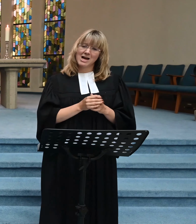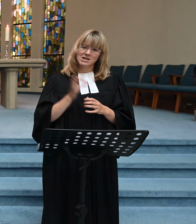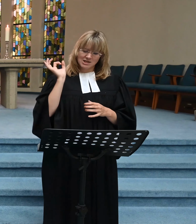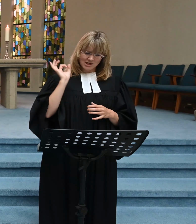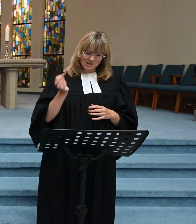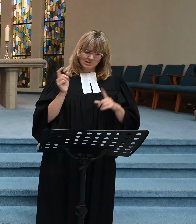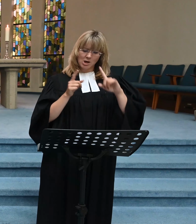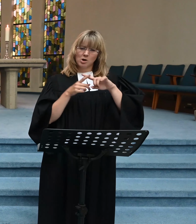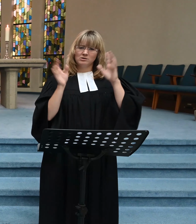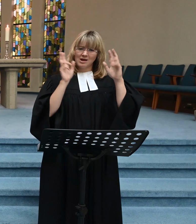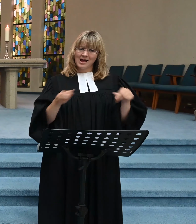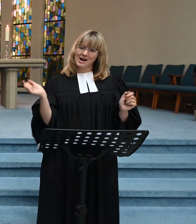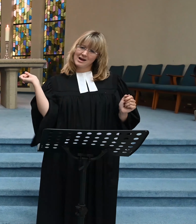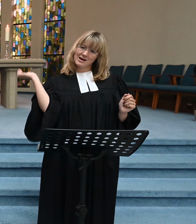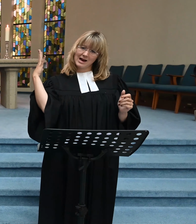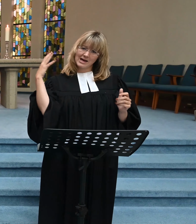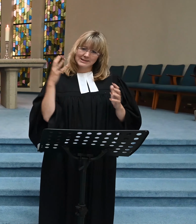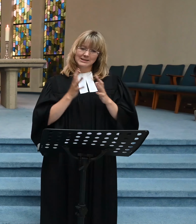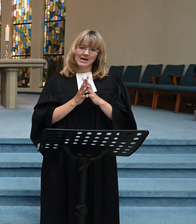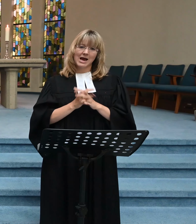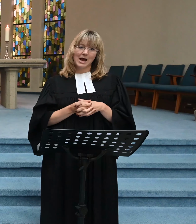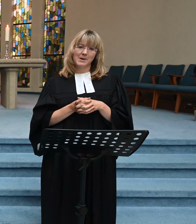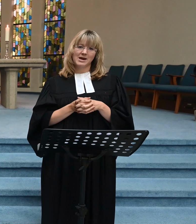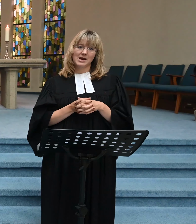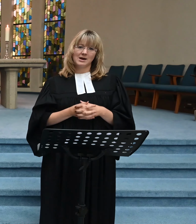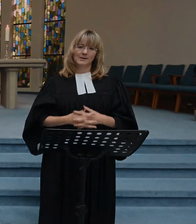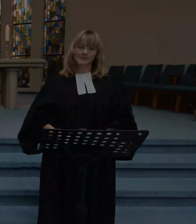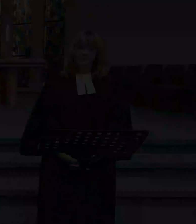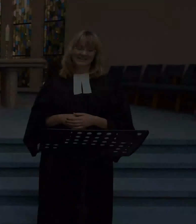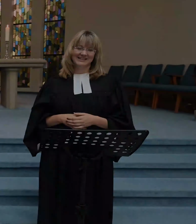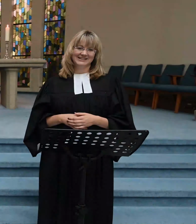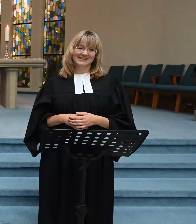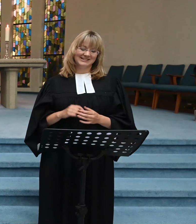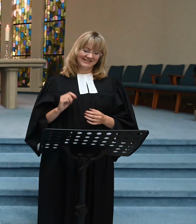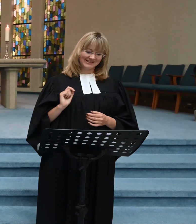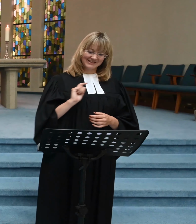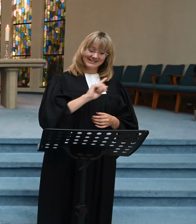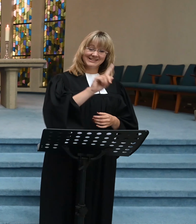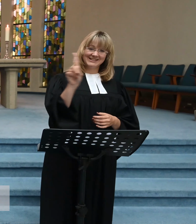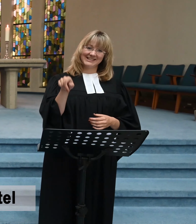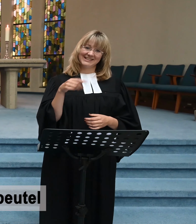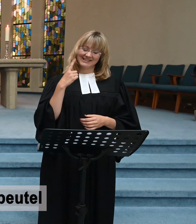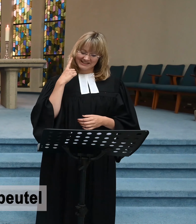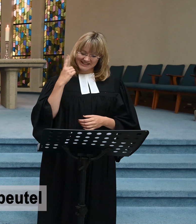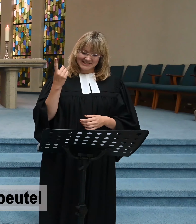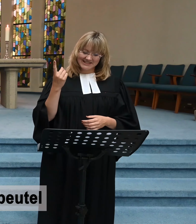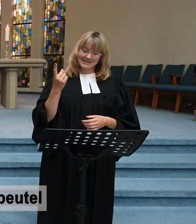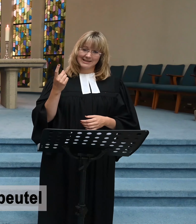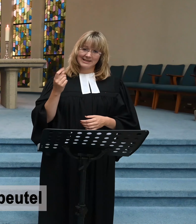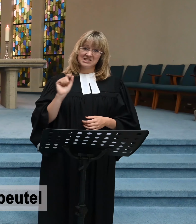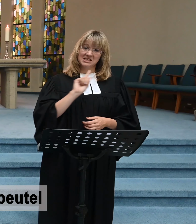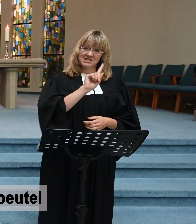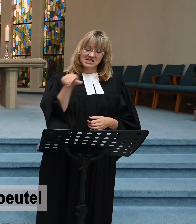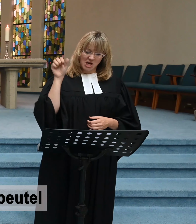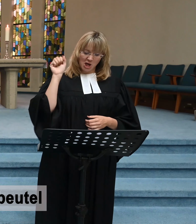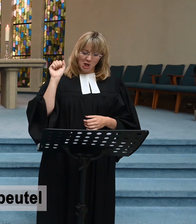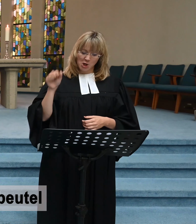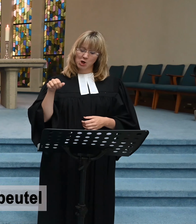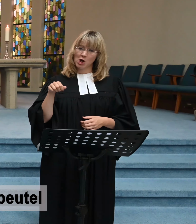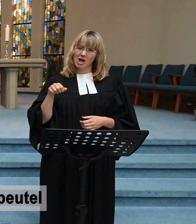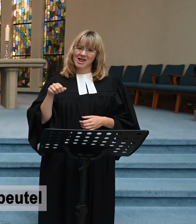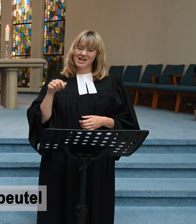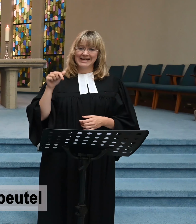Sohn und der Heilige Geist. Amen. Ein kleiner Hinweis noch vor dem Orgelnachspiel.